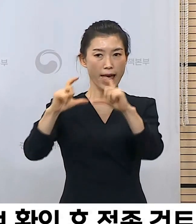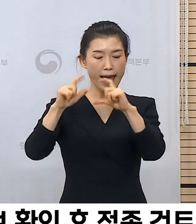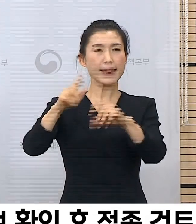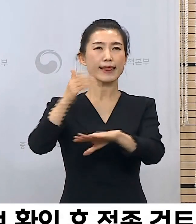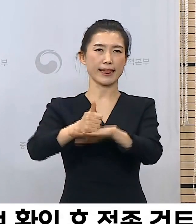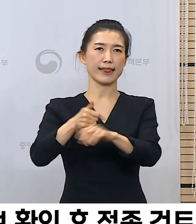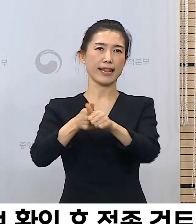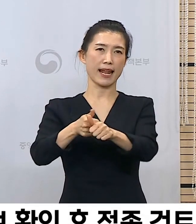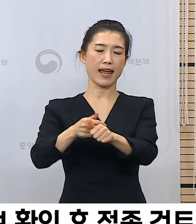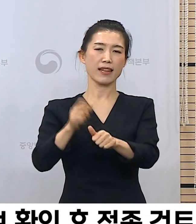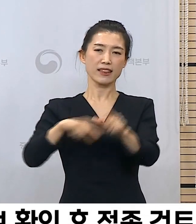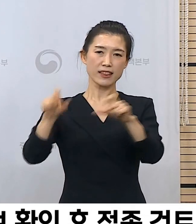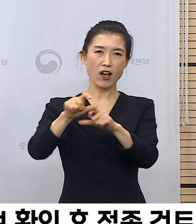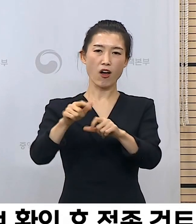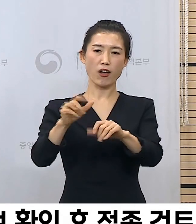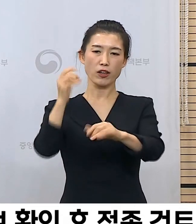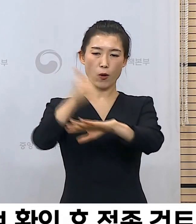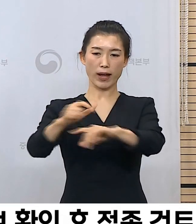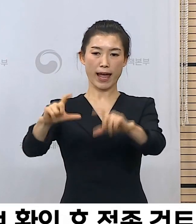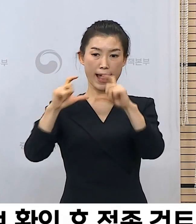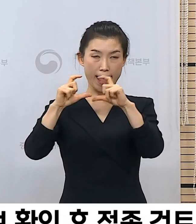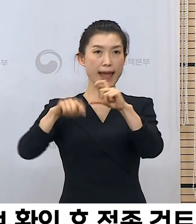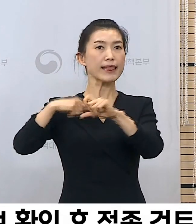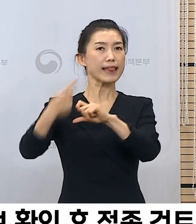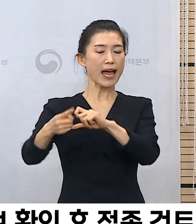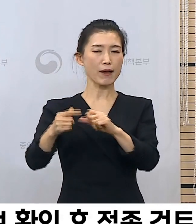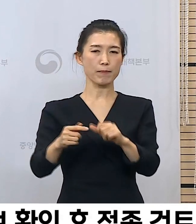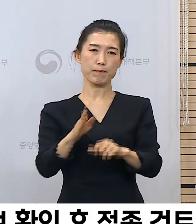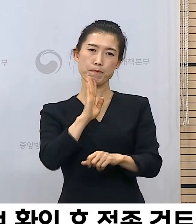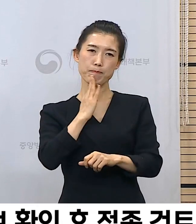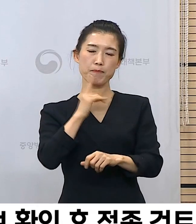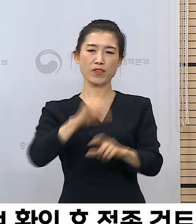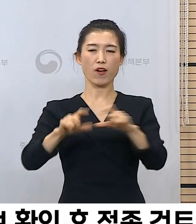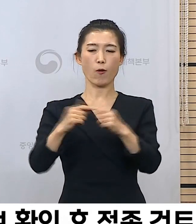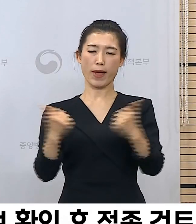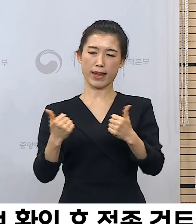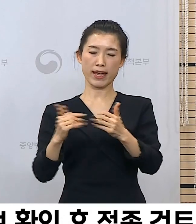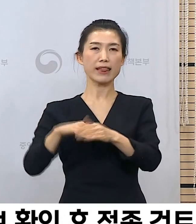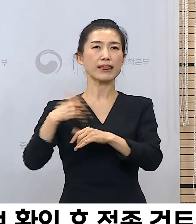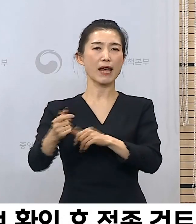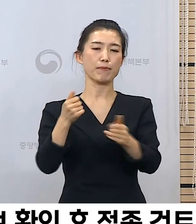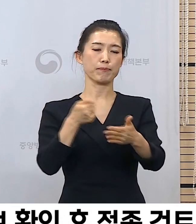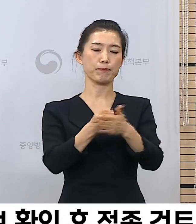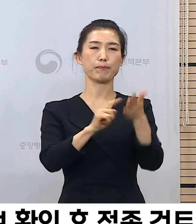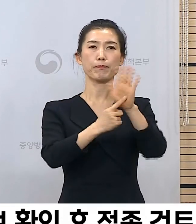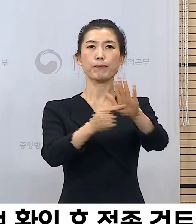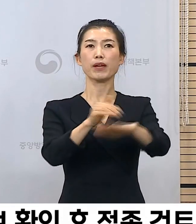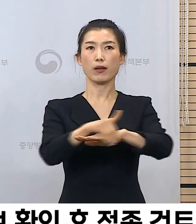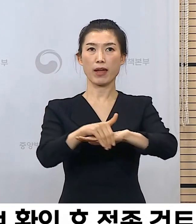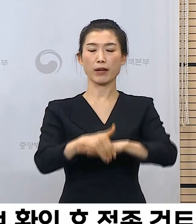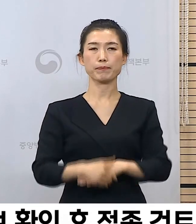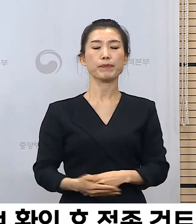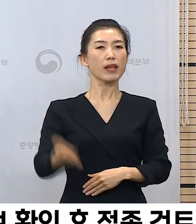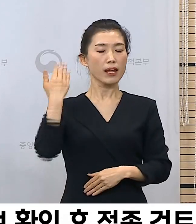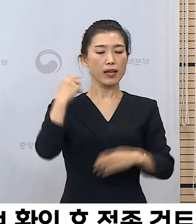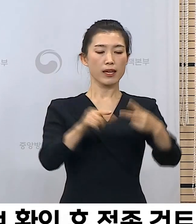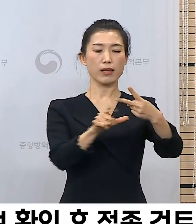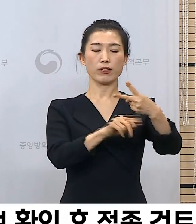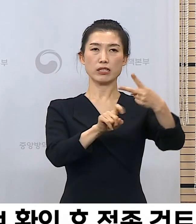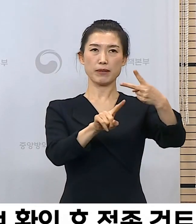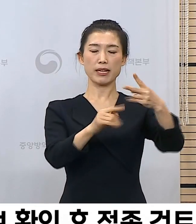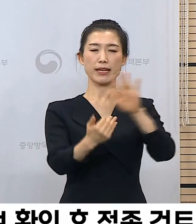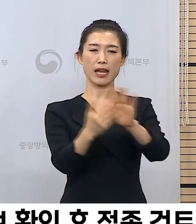예방접종 전문위원회 심의를 거쳐 접종 방안을 확정할 계획입니다. 지난 2월 11일